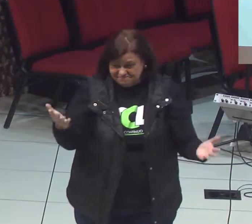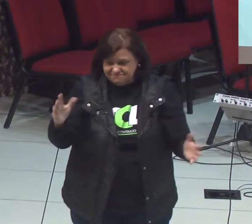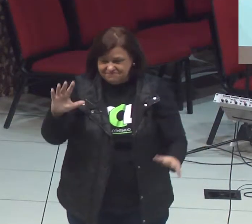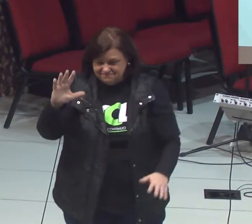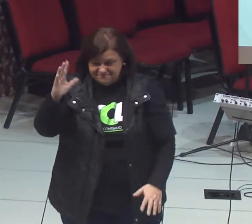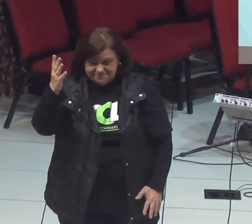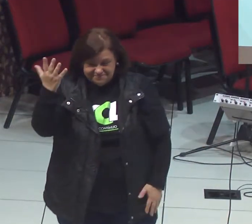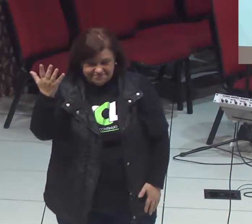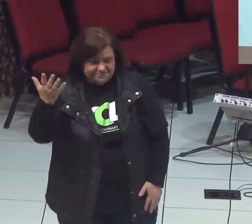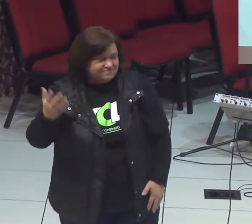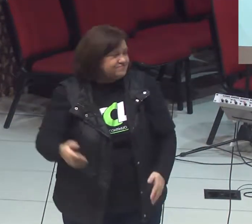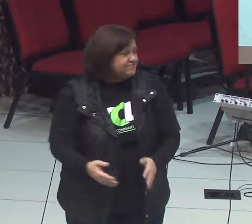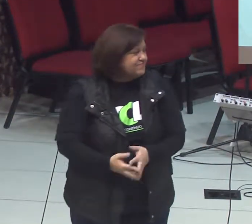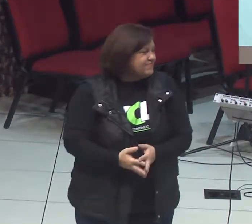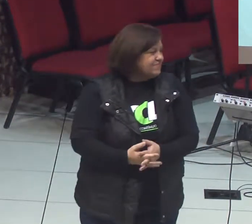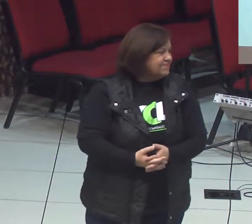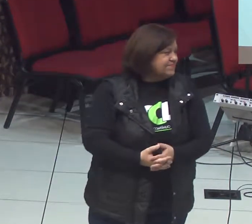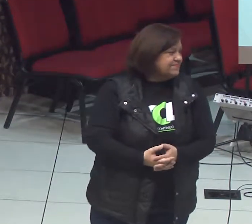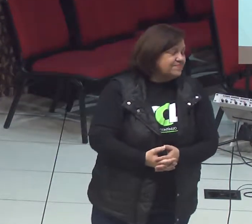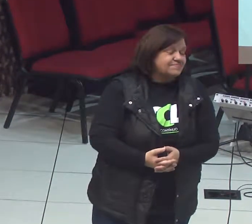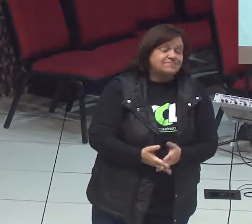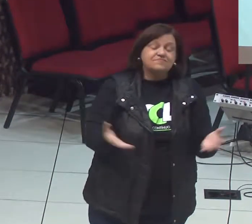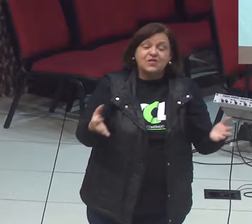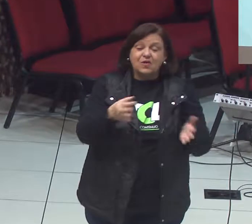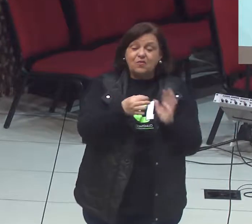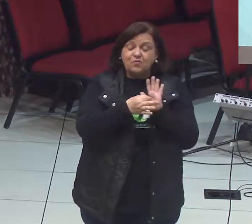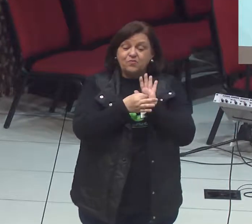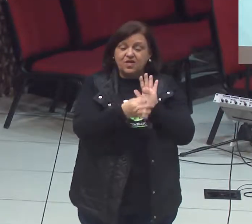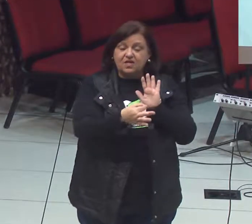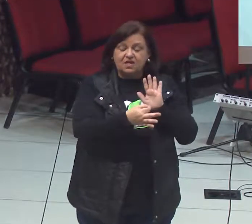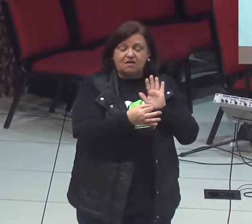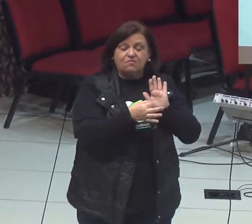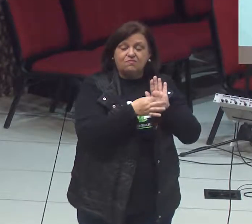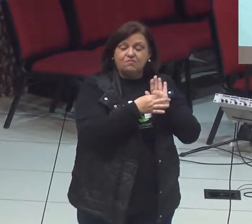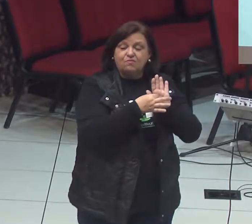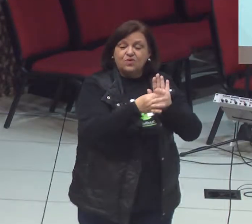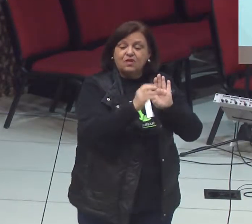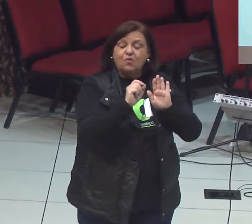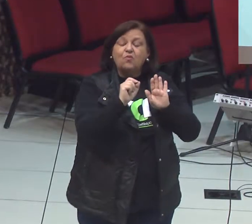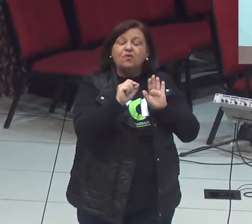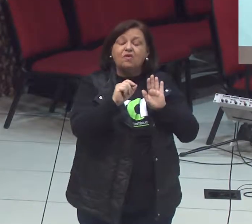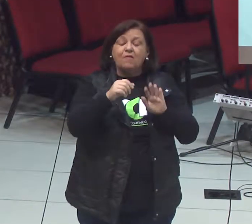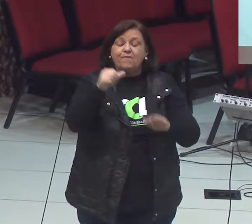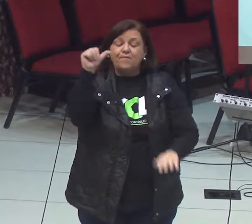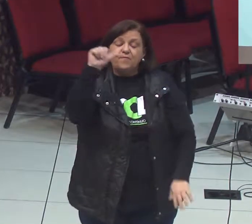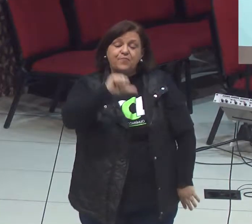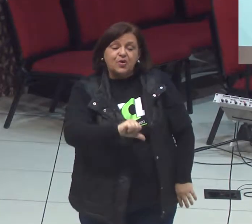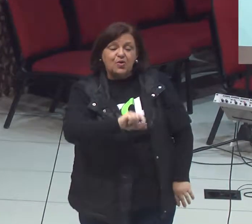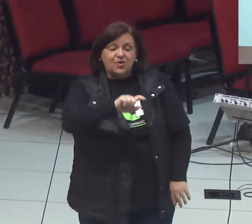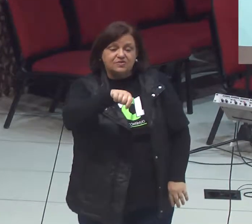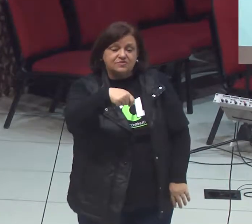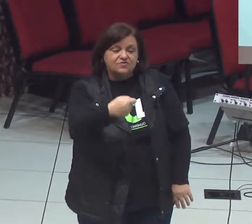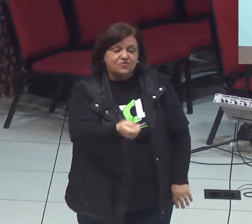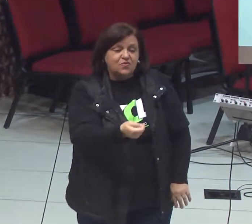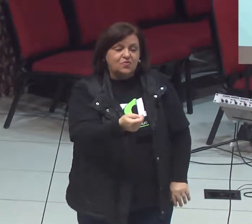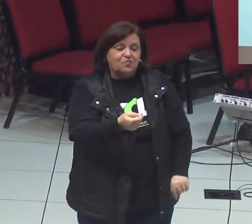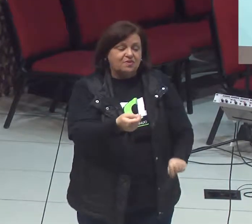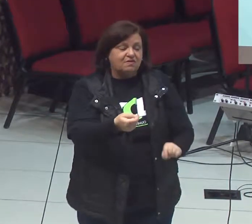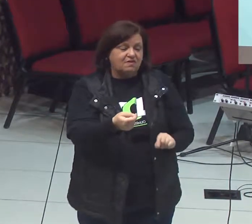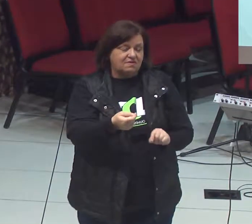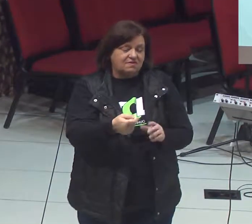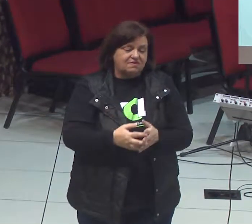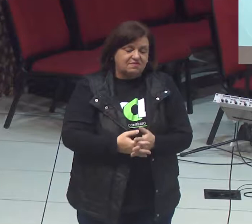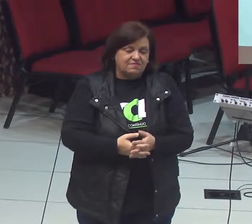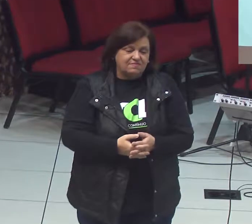eu diria para você assim, na minha opinião, tem um dos piores, que seria em relação a uma questão